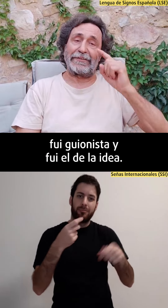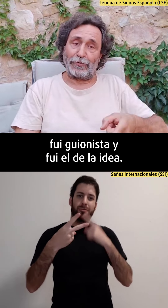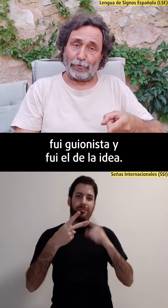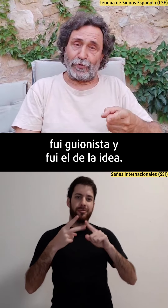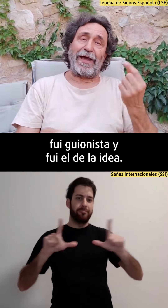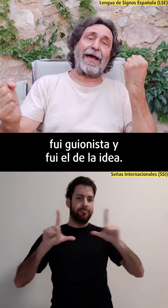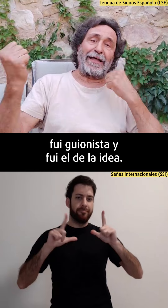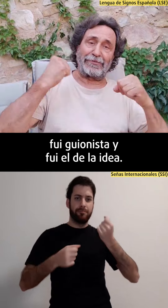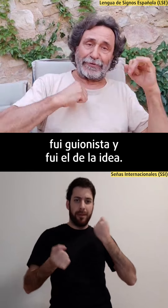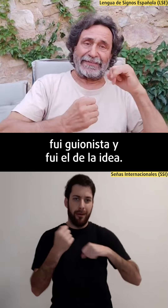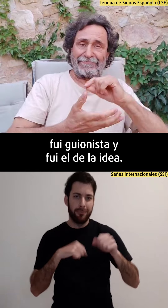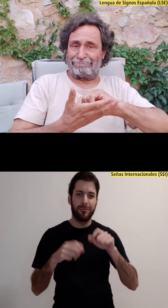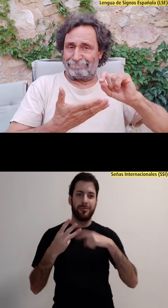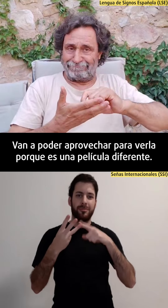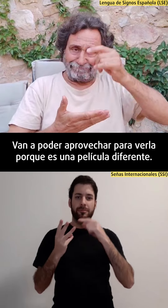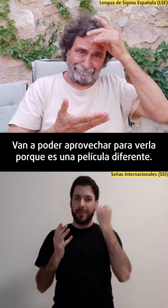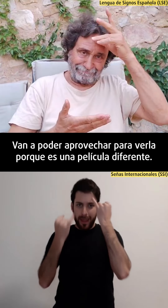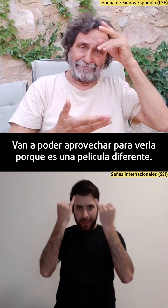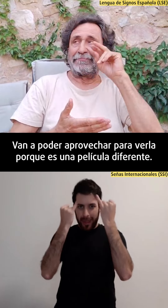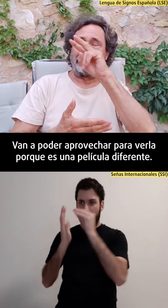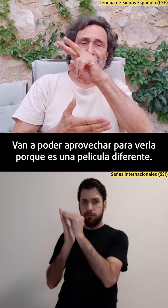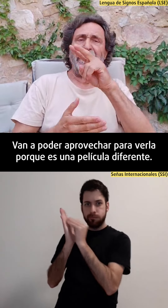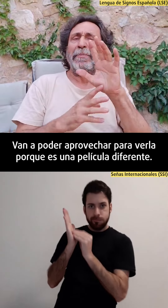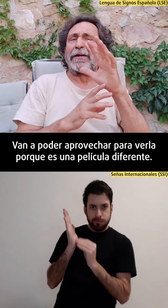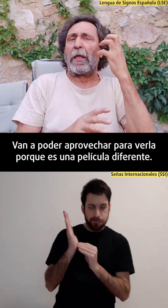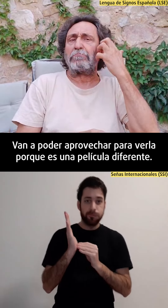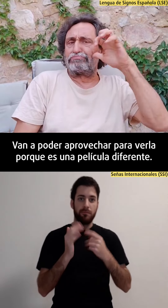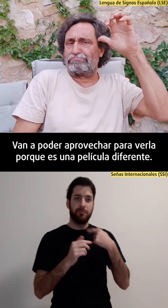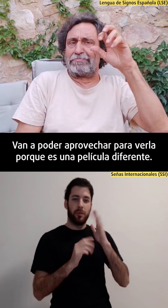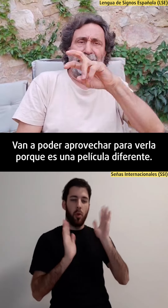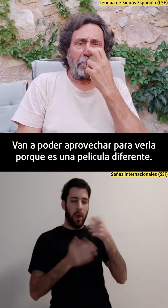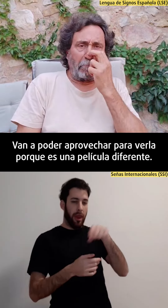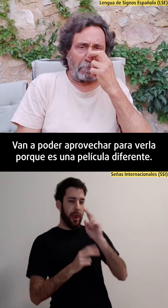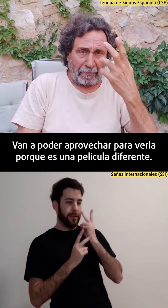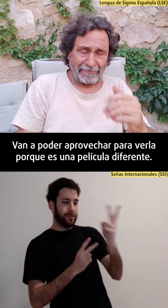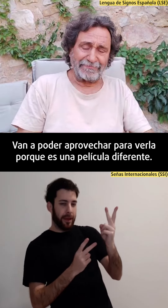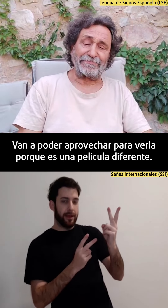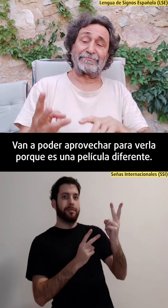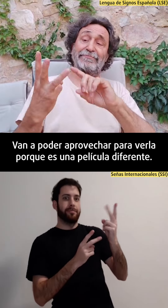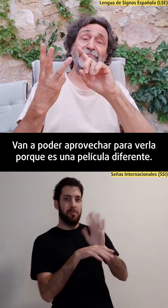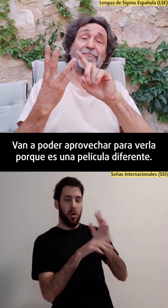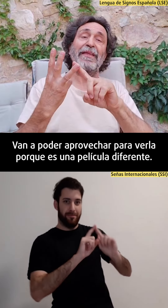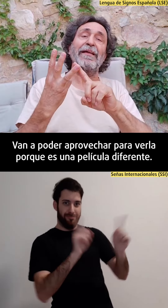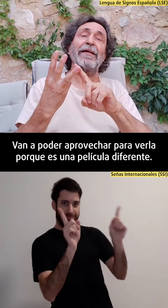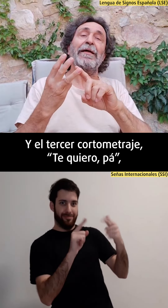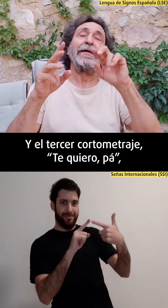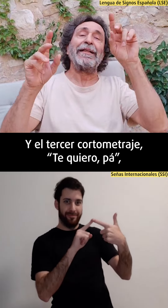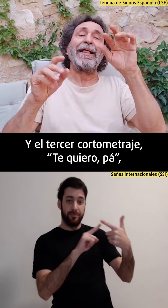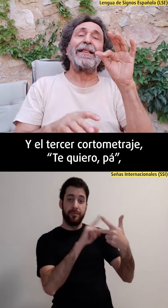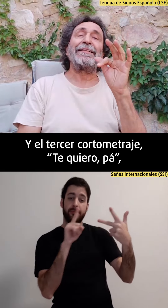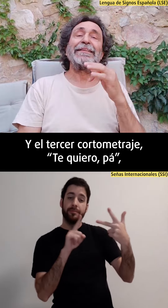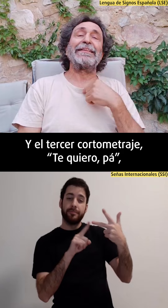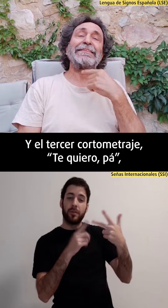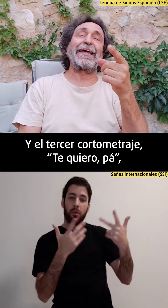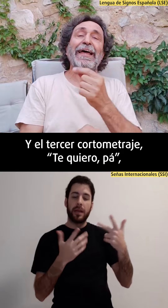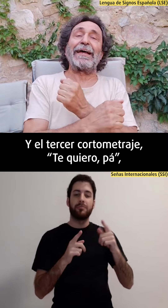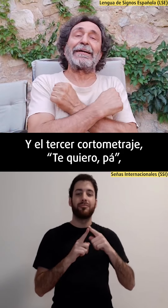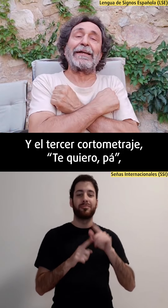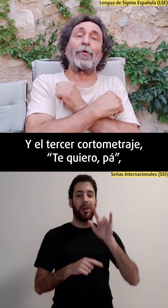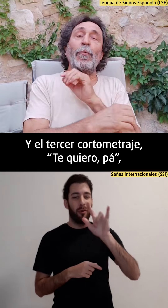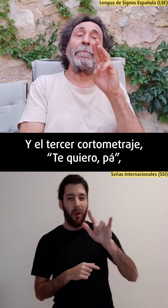y fui el de la idea van a poder aprovechar para verla porque es una película diferente y el tercer